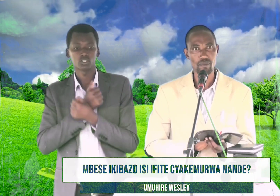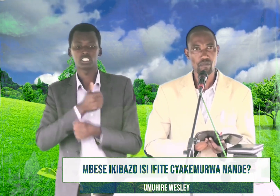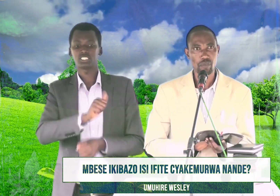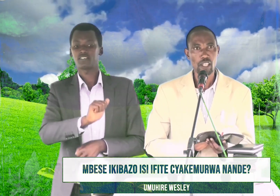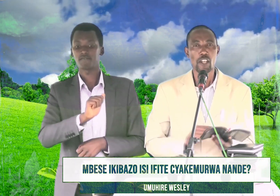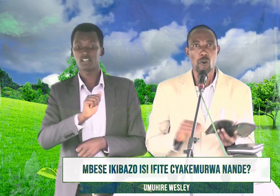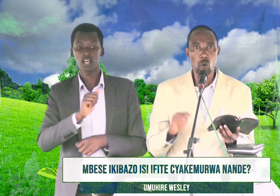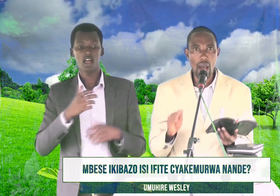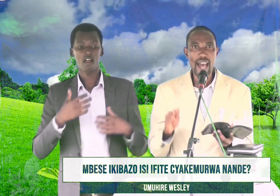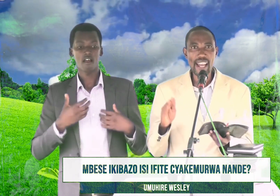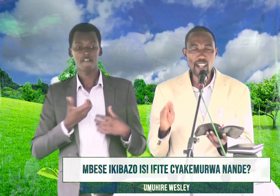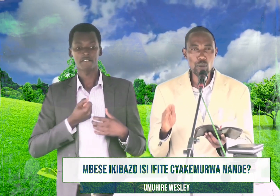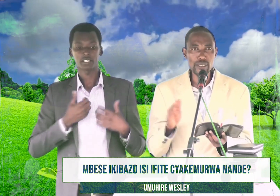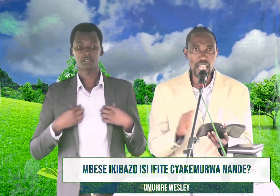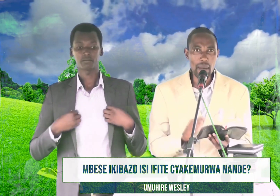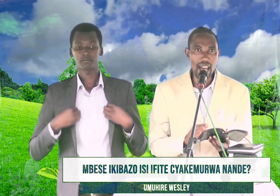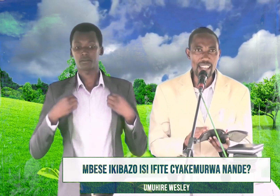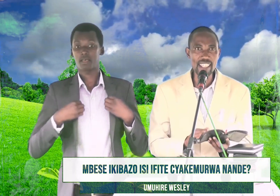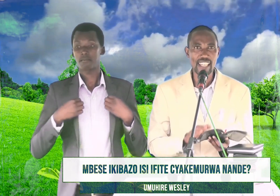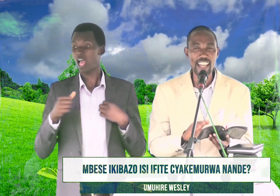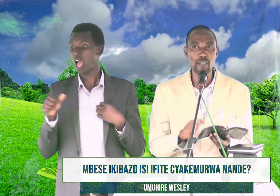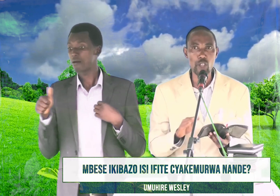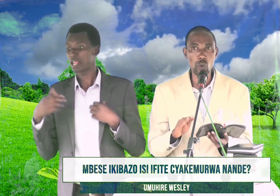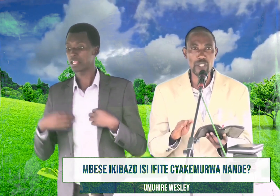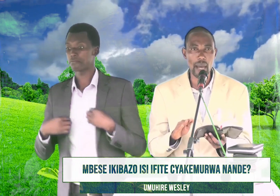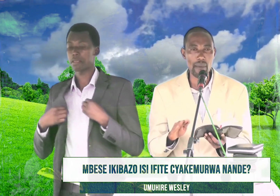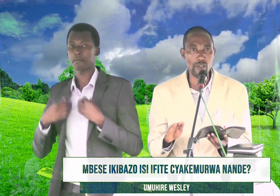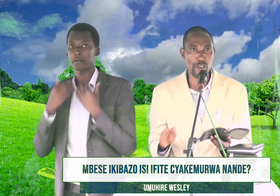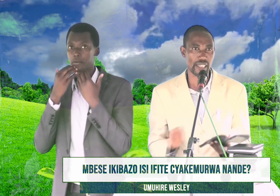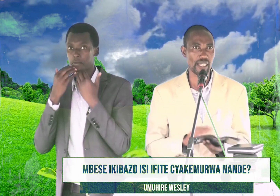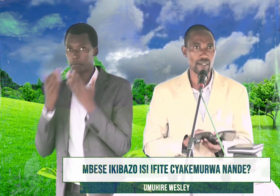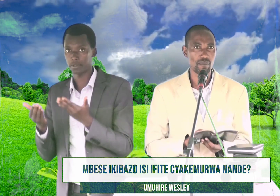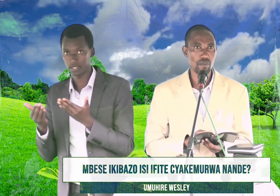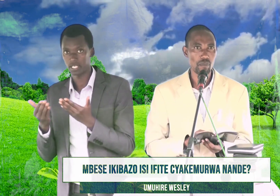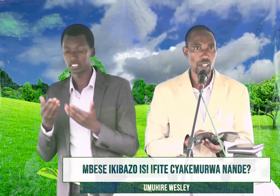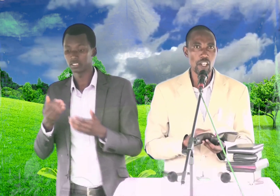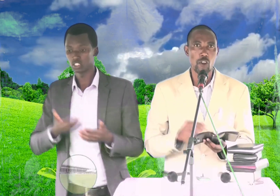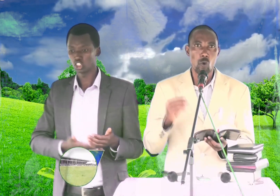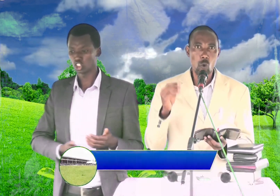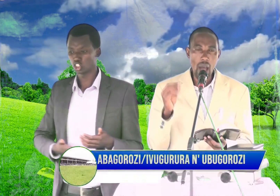bayifite. Warara ubusa bahari kandi ibyo kurya babifite.